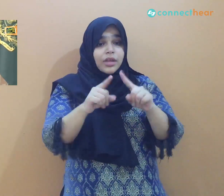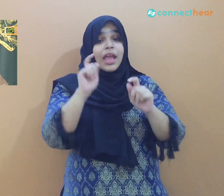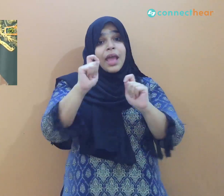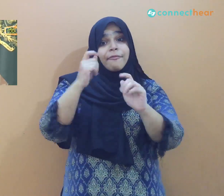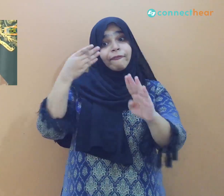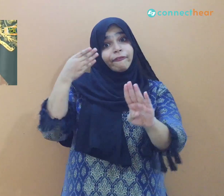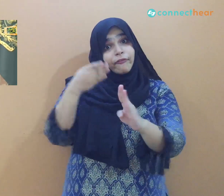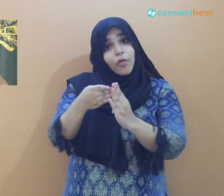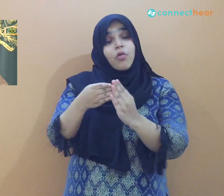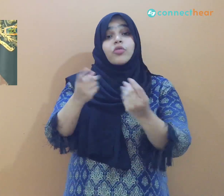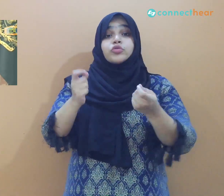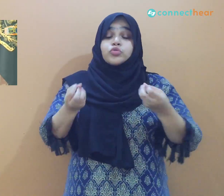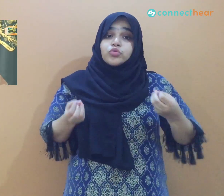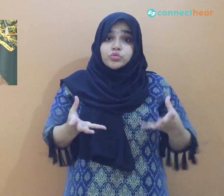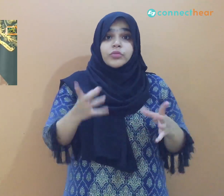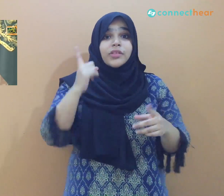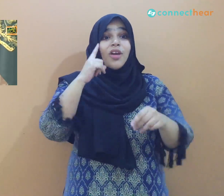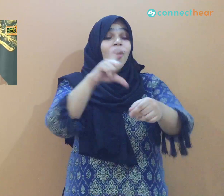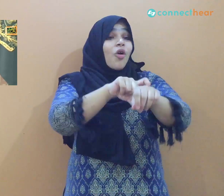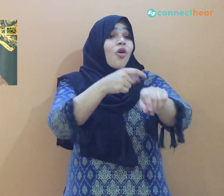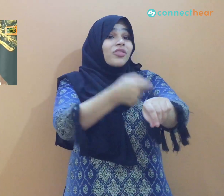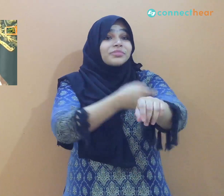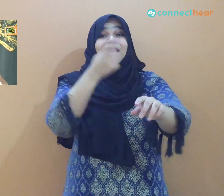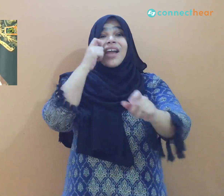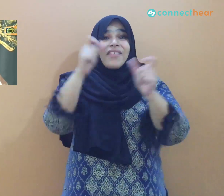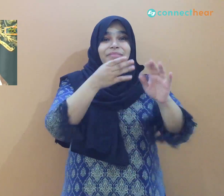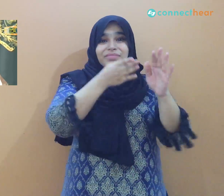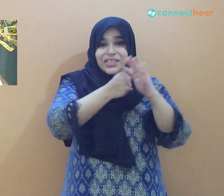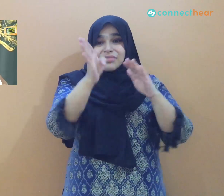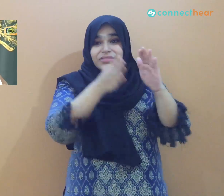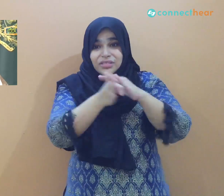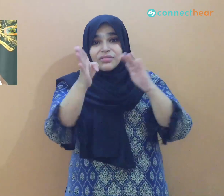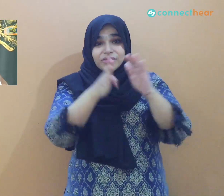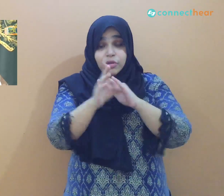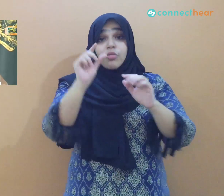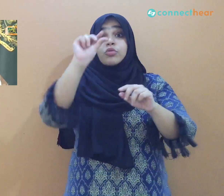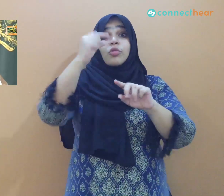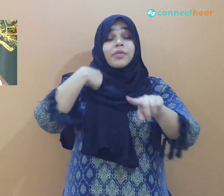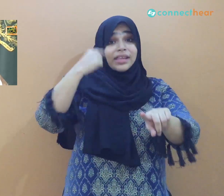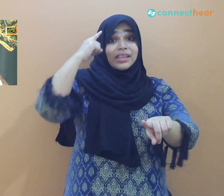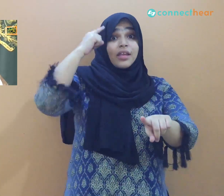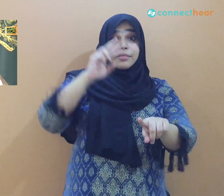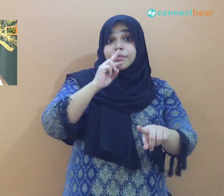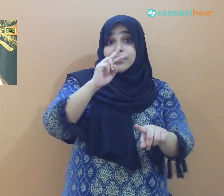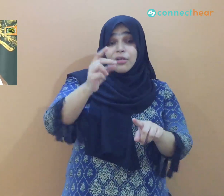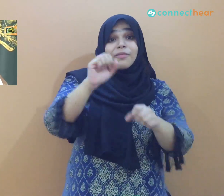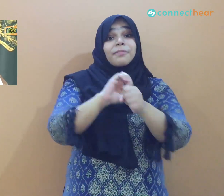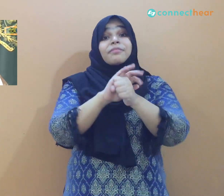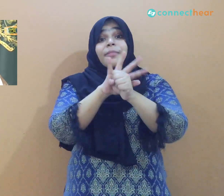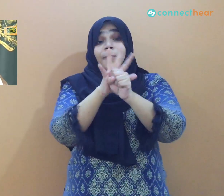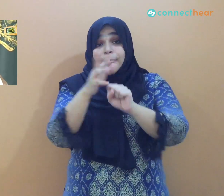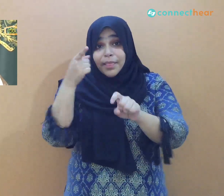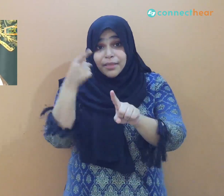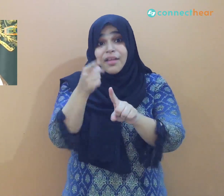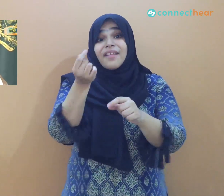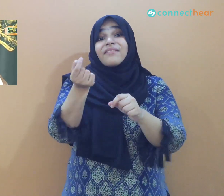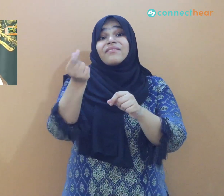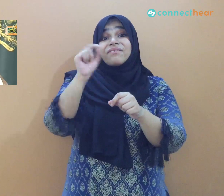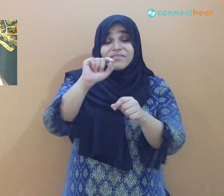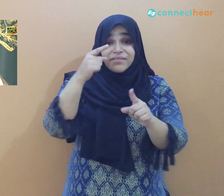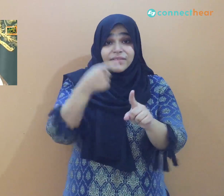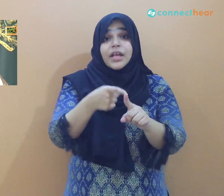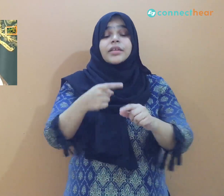مطابق جتنے لوگ ہاسپٹلز میں جائیں گے. اور آپ کو پھر سے میں یاد کرا دوں کہ کرونا جو وائرس